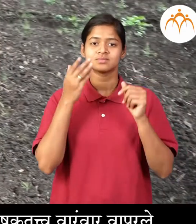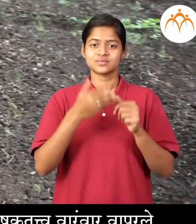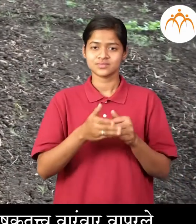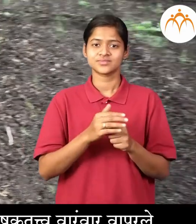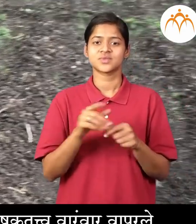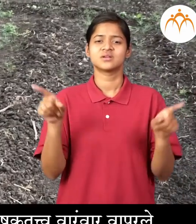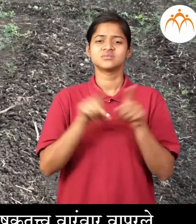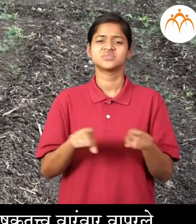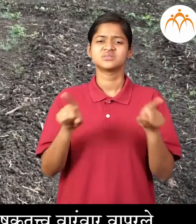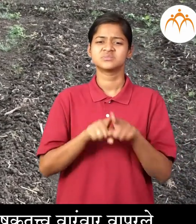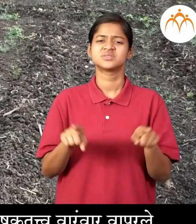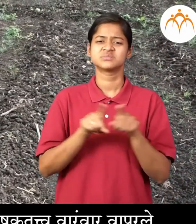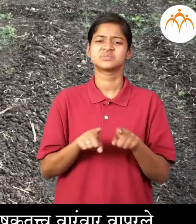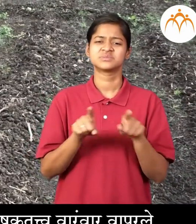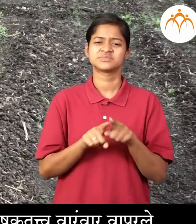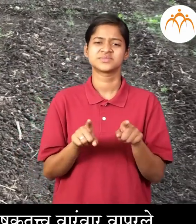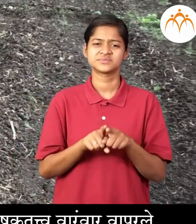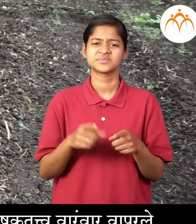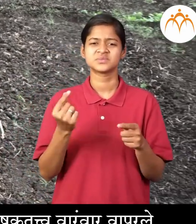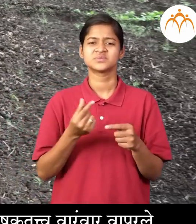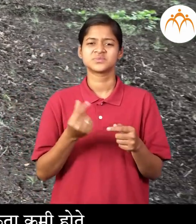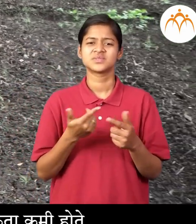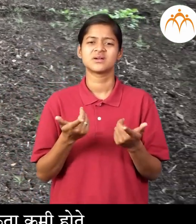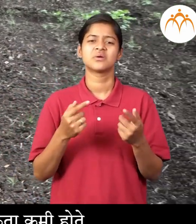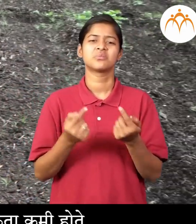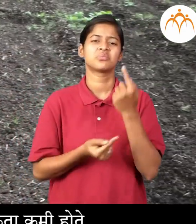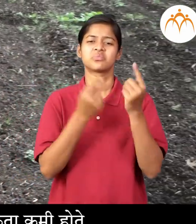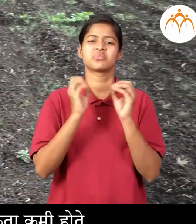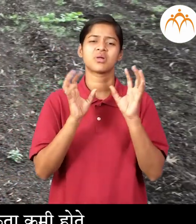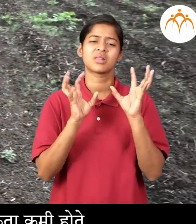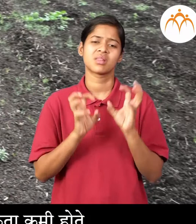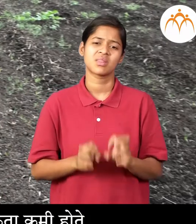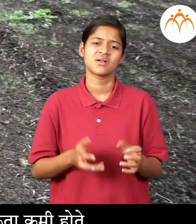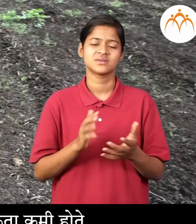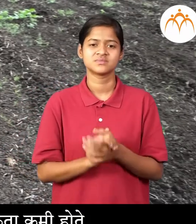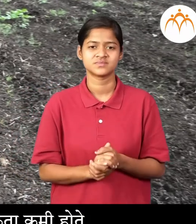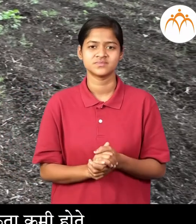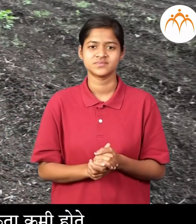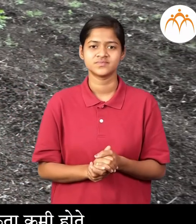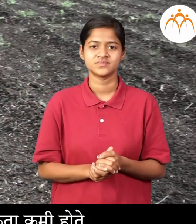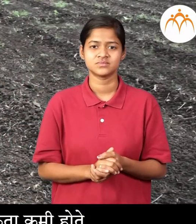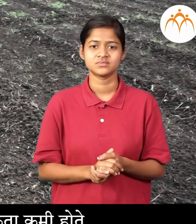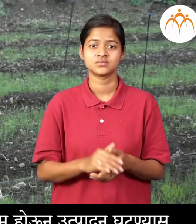એકાજ પ્રકારચા પોશક તત્વ બારમવાર વાપર લગેલ્યાને જમીનીચી સુપિકતા કમી